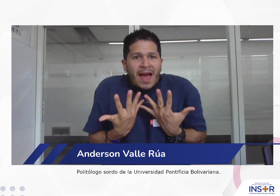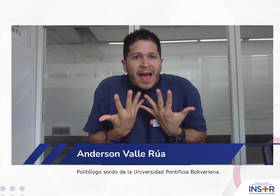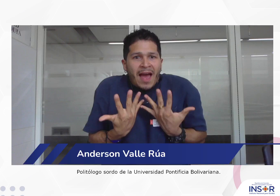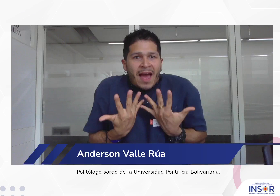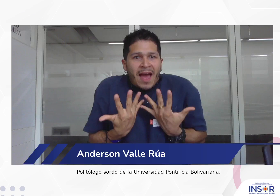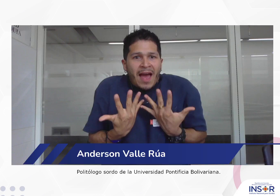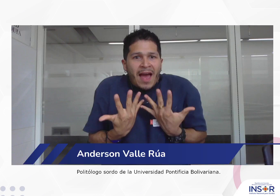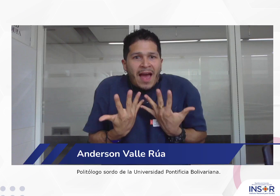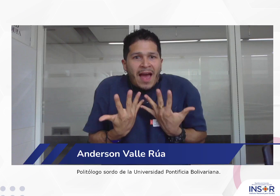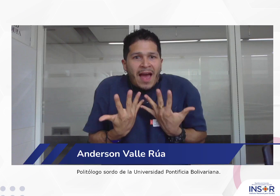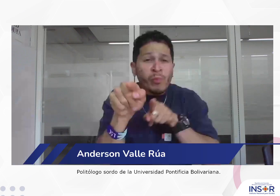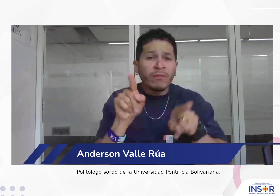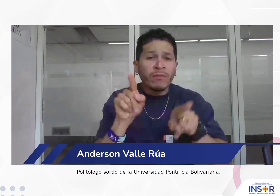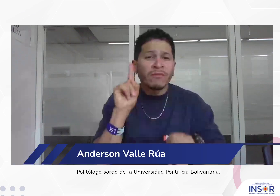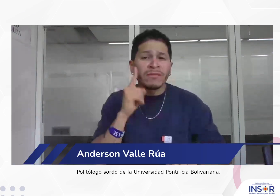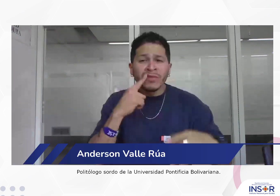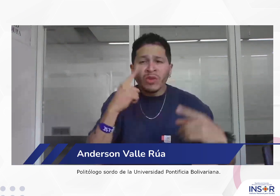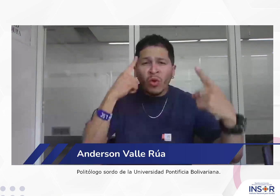Transporte,